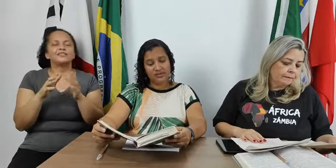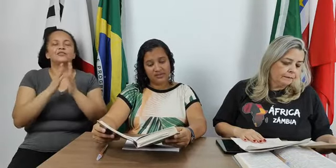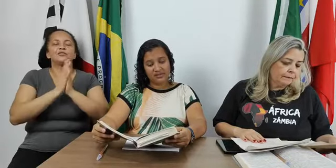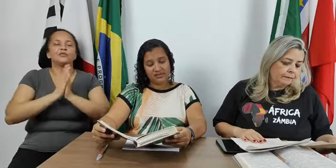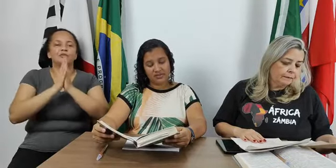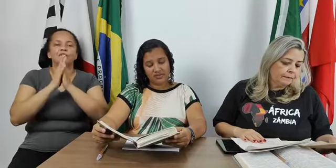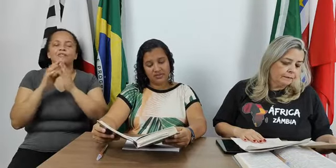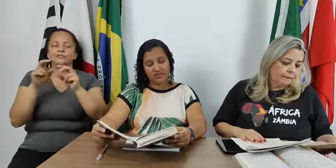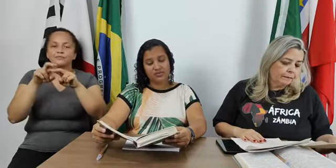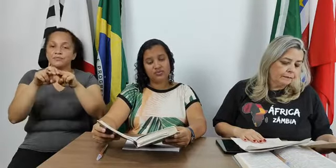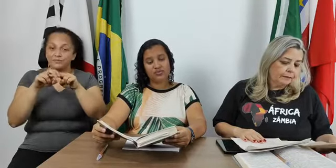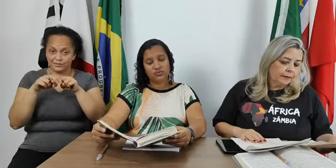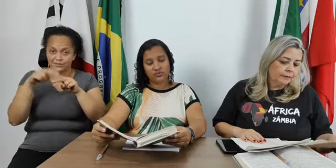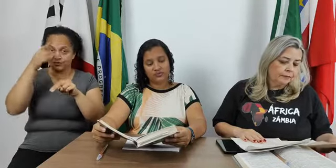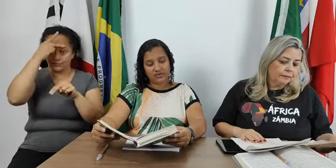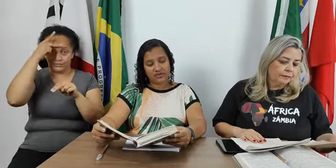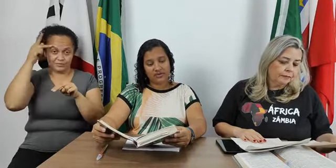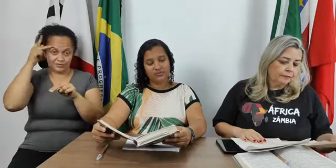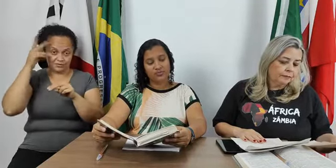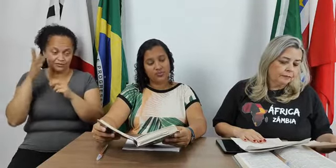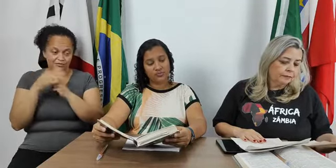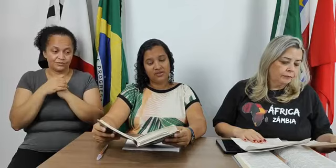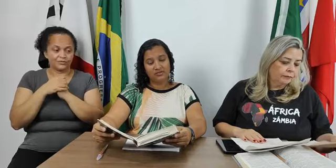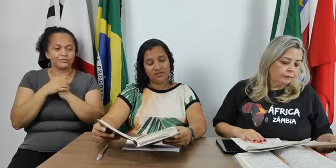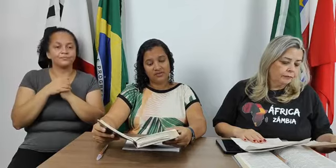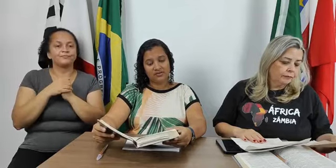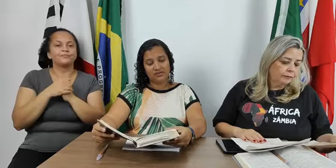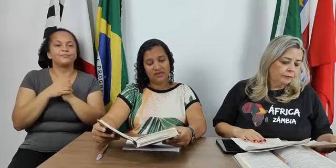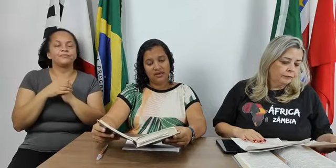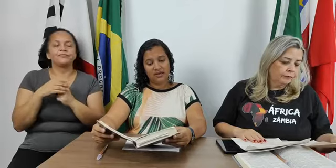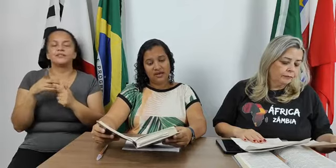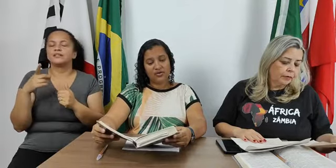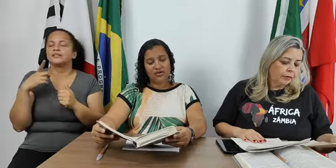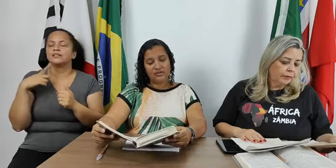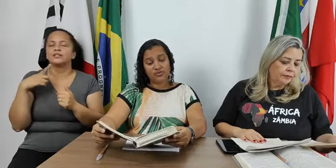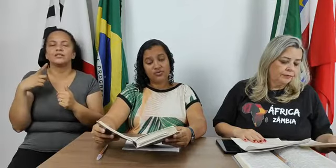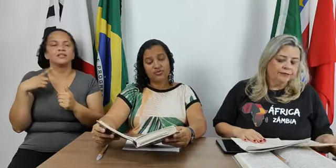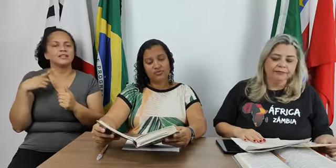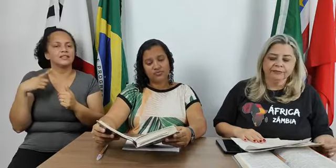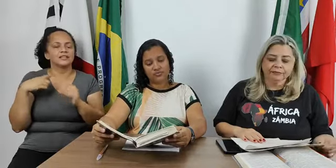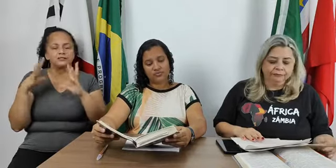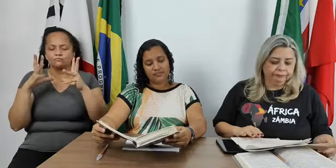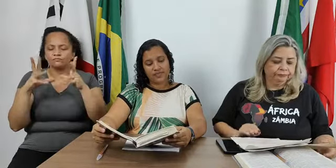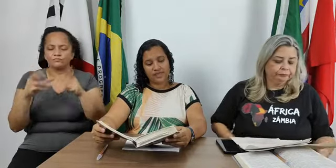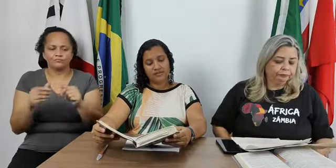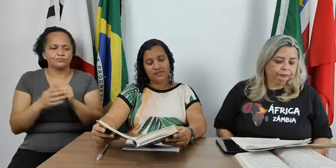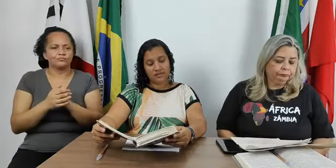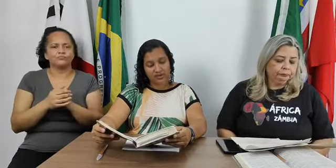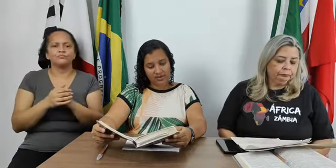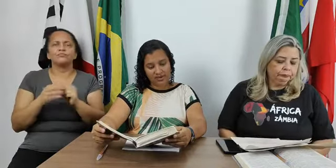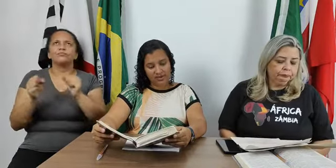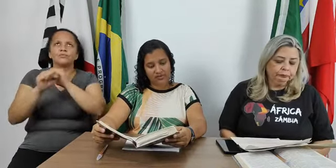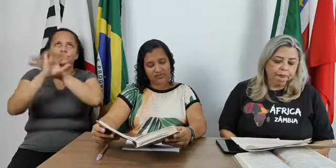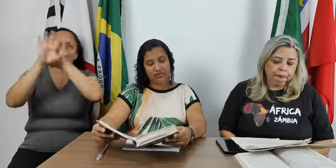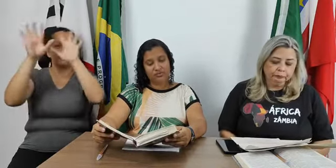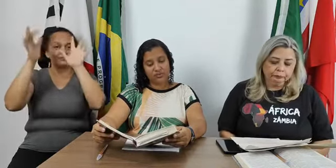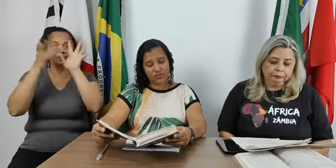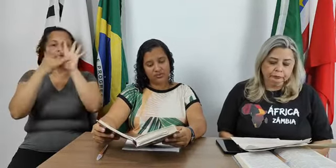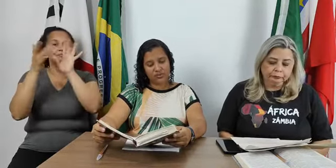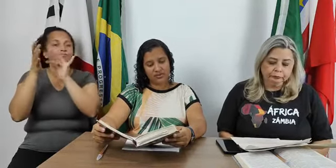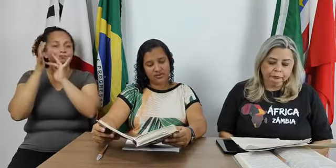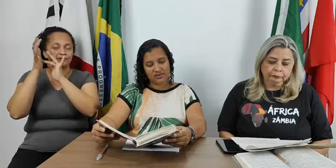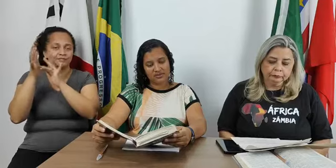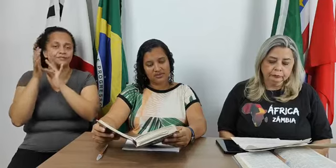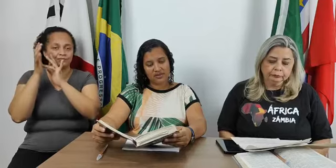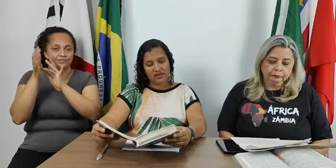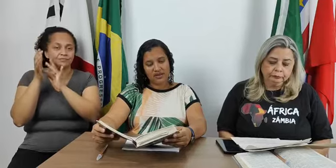teu pertence a mim. E eu sou glorificado por meio deles. Agora deixo este mundo. Eles ficam aqui, mas eu vou para